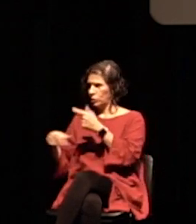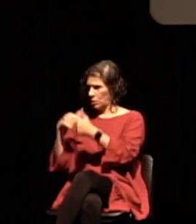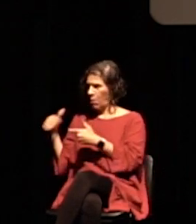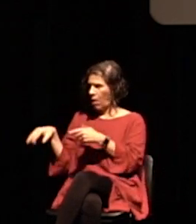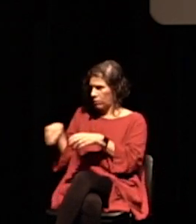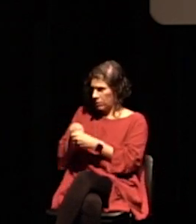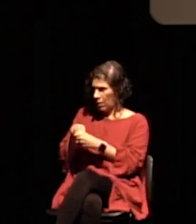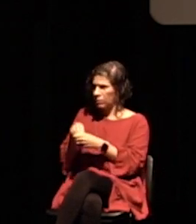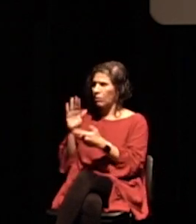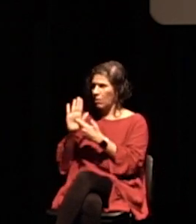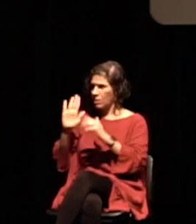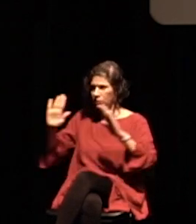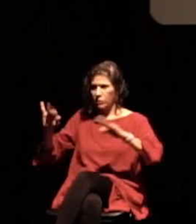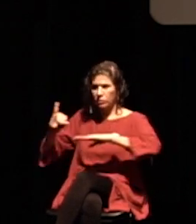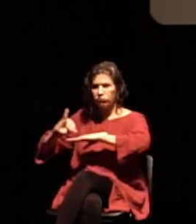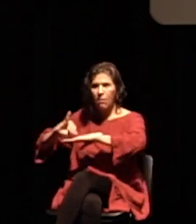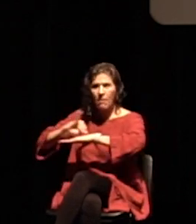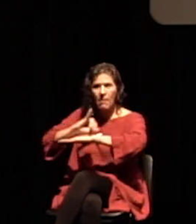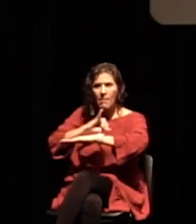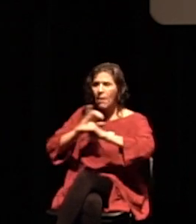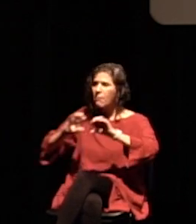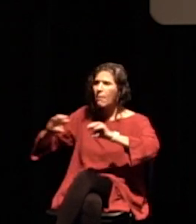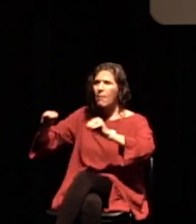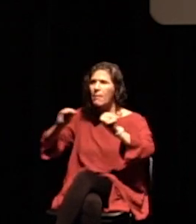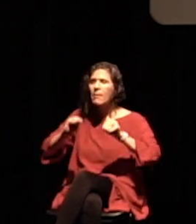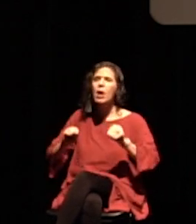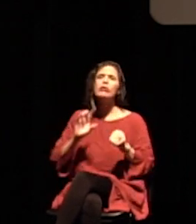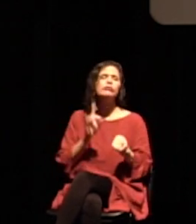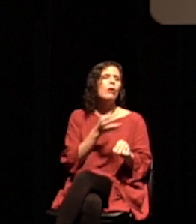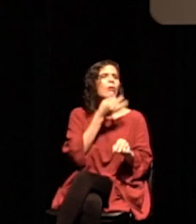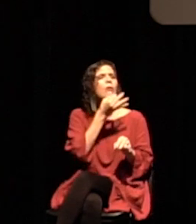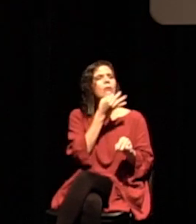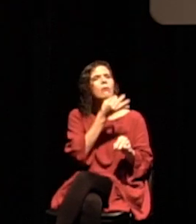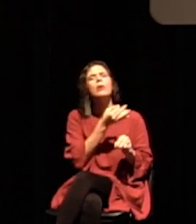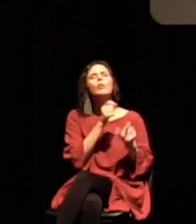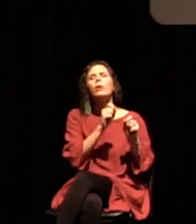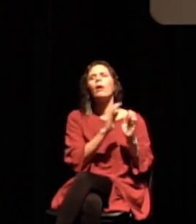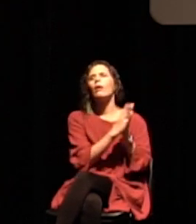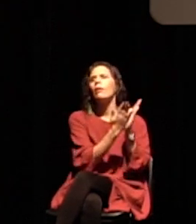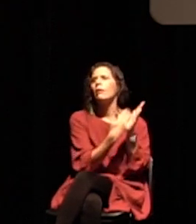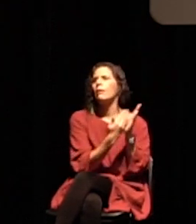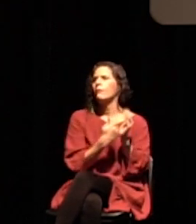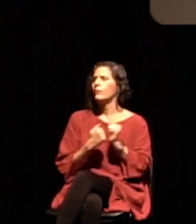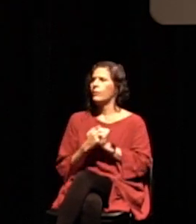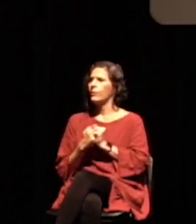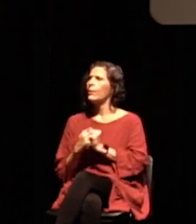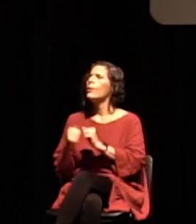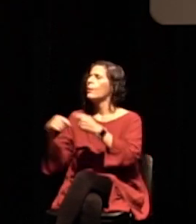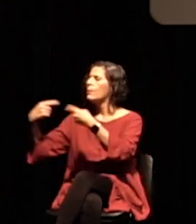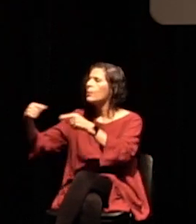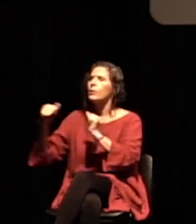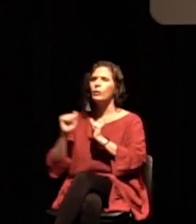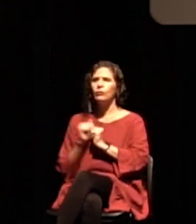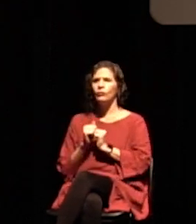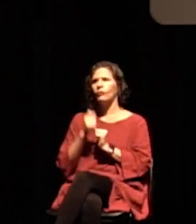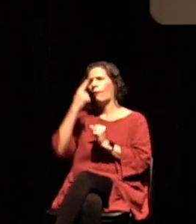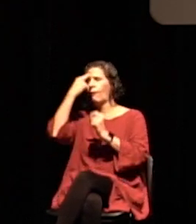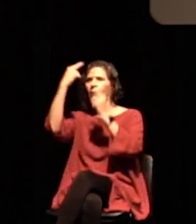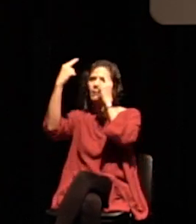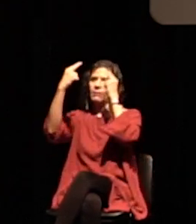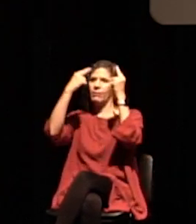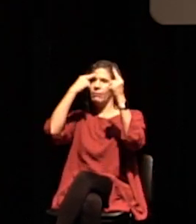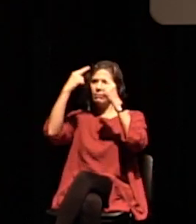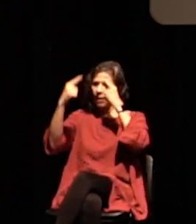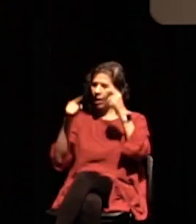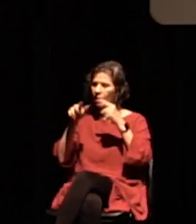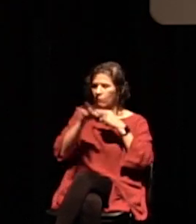o crítico era alguém que comentava livros, que discutia política, que discutia, era um ambiente de ideias que construía